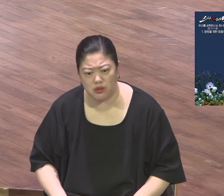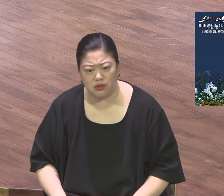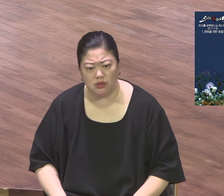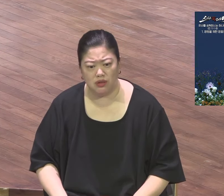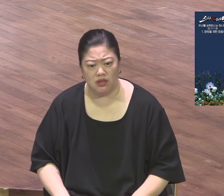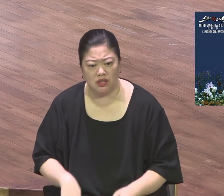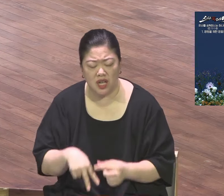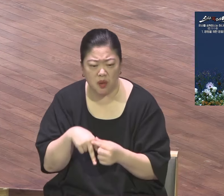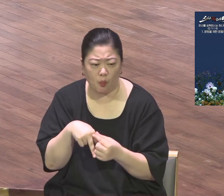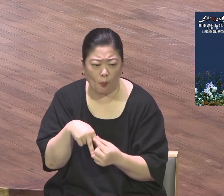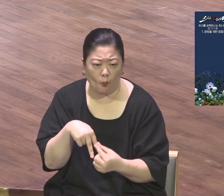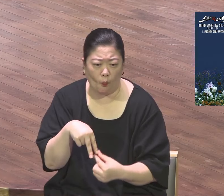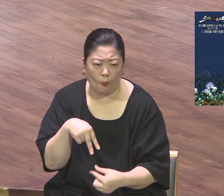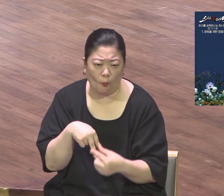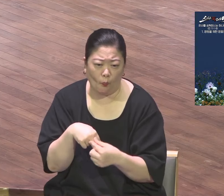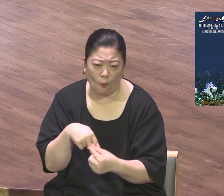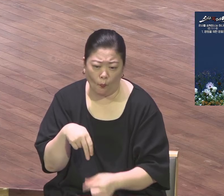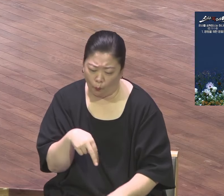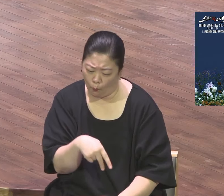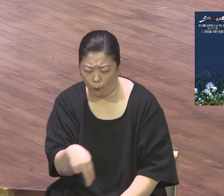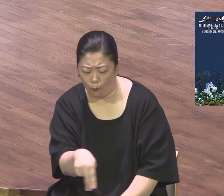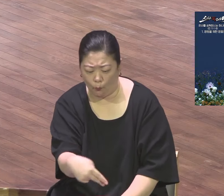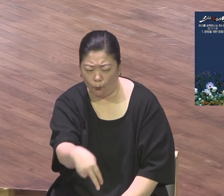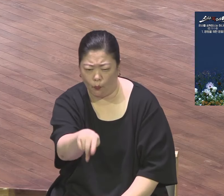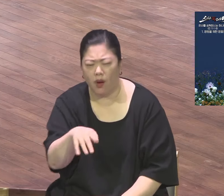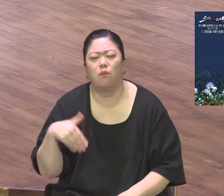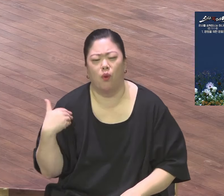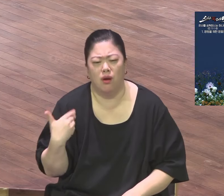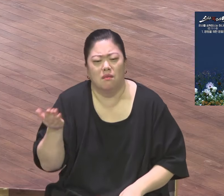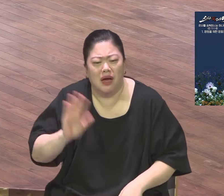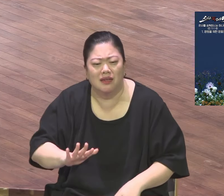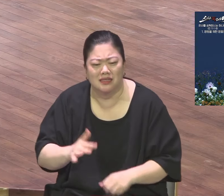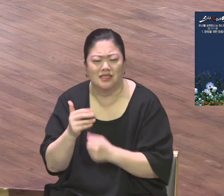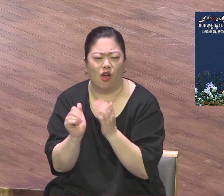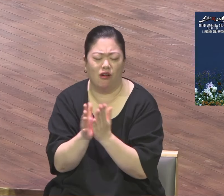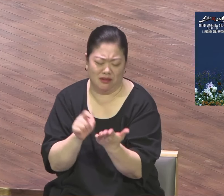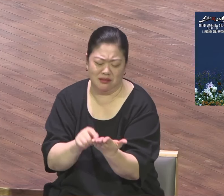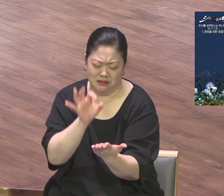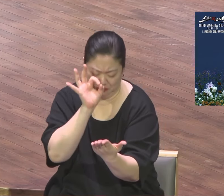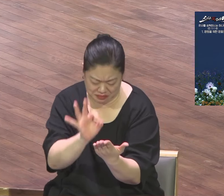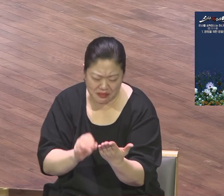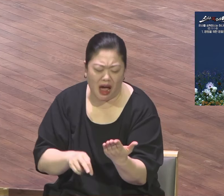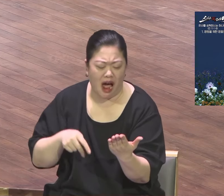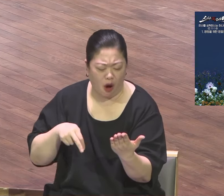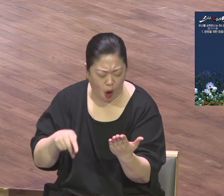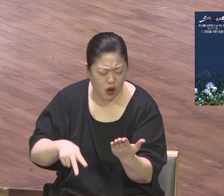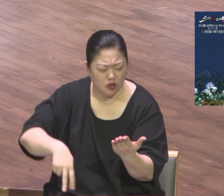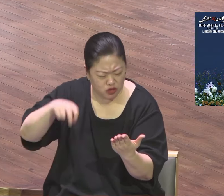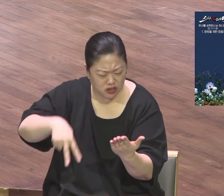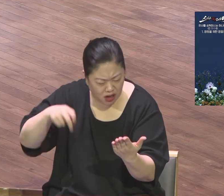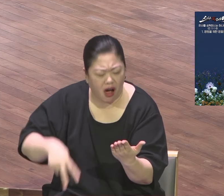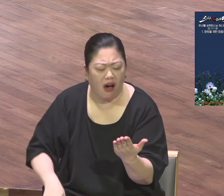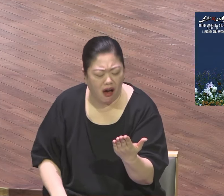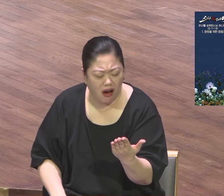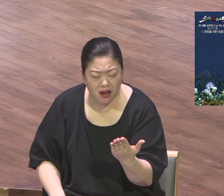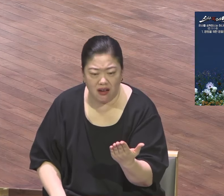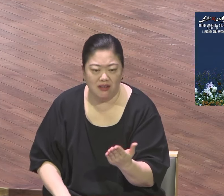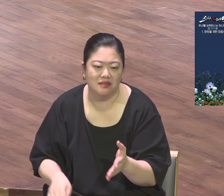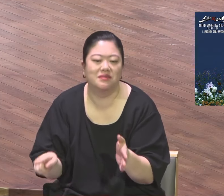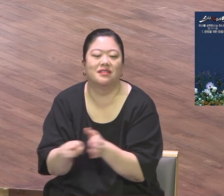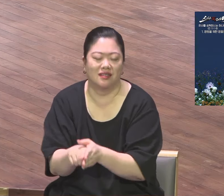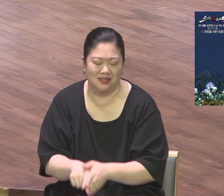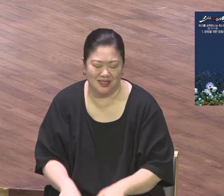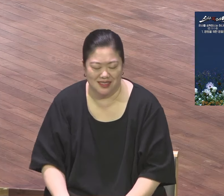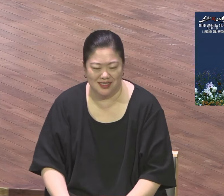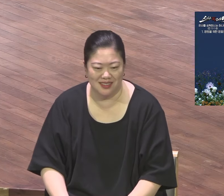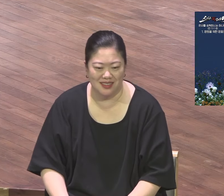이게 복음을 가진 자의 삶이 변화된 거듭난 자의 삶이 걸었네 뛰었네 찬양이 나면 이렇게